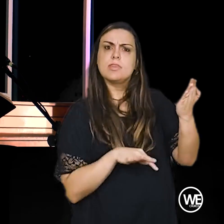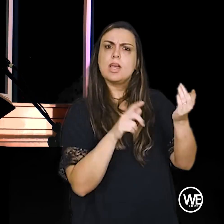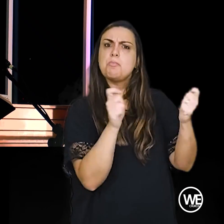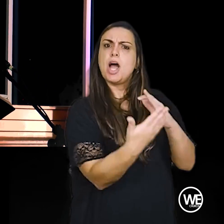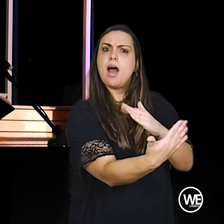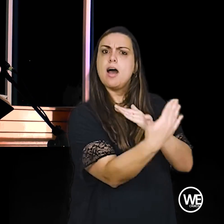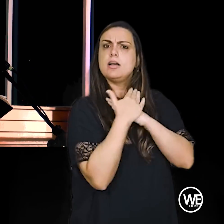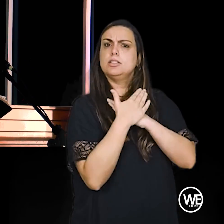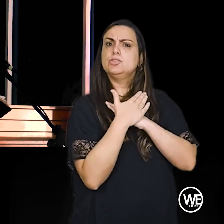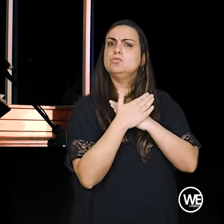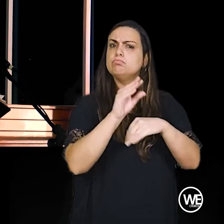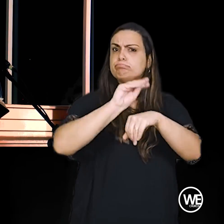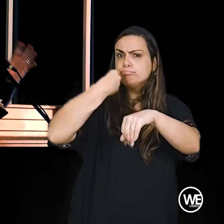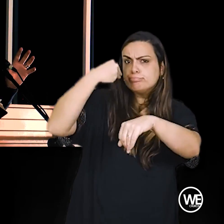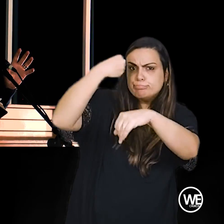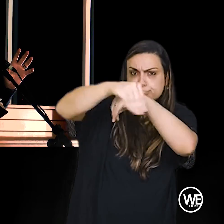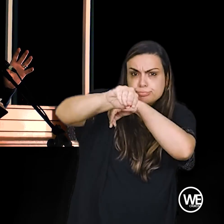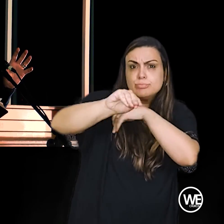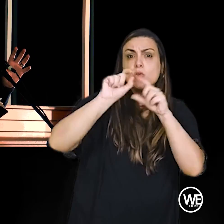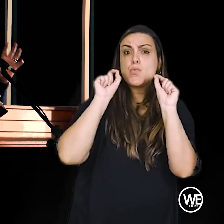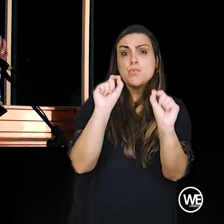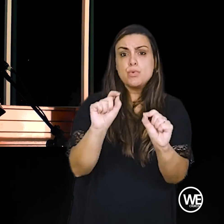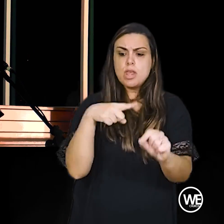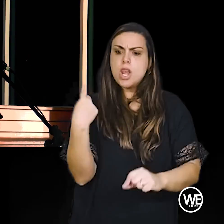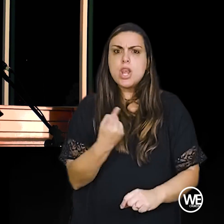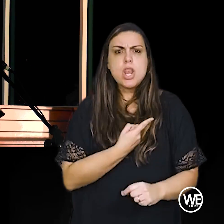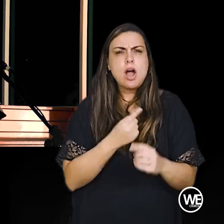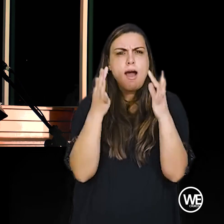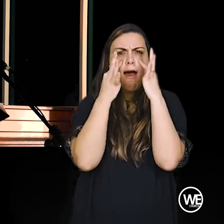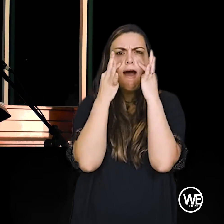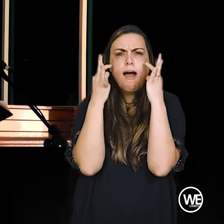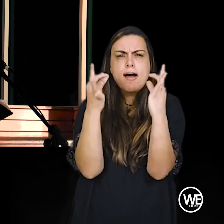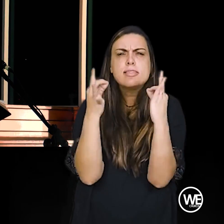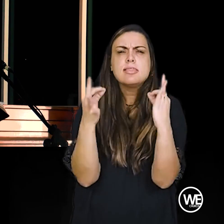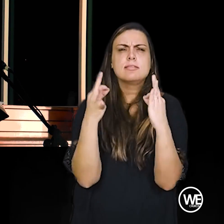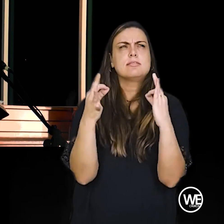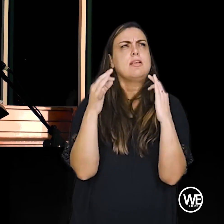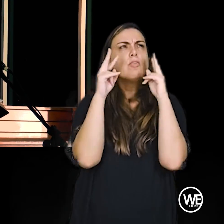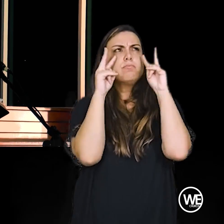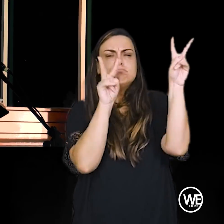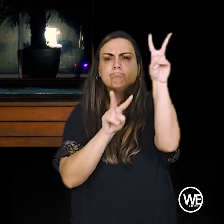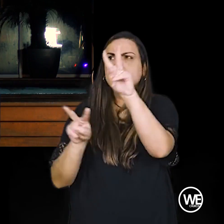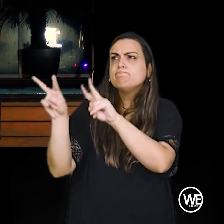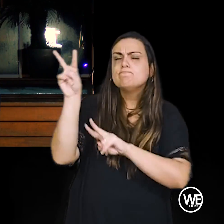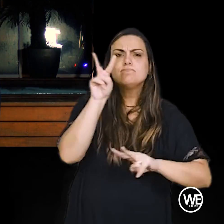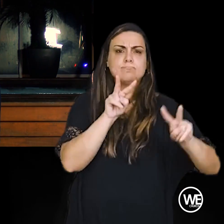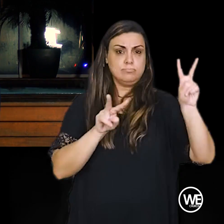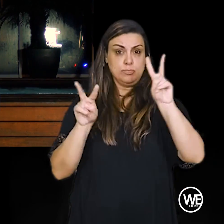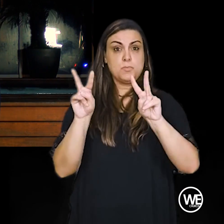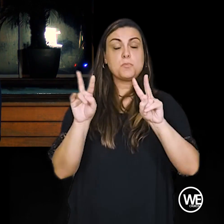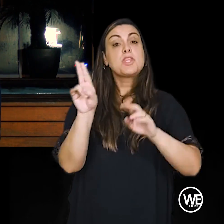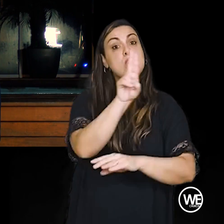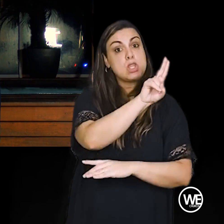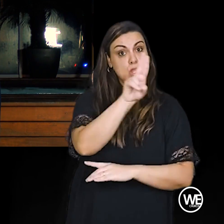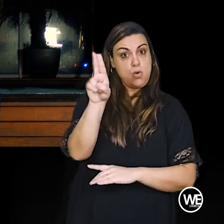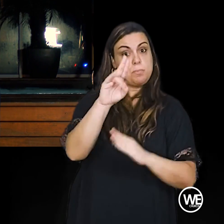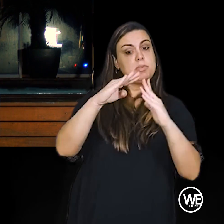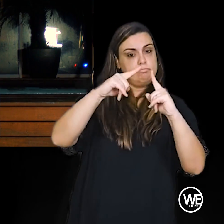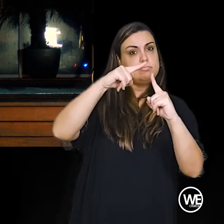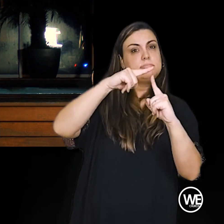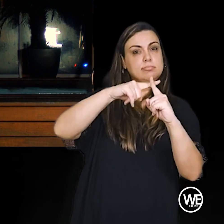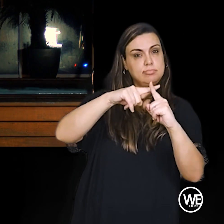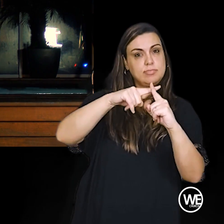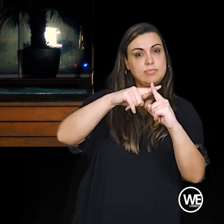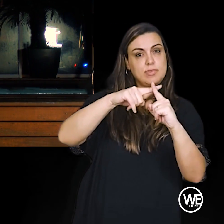ajudar a enxergar com atenção aquilo que nós vemos. O nome do lugar era um